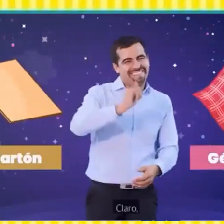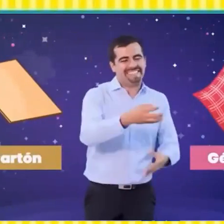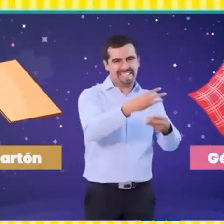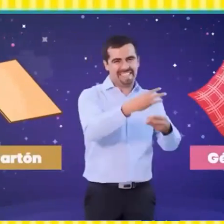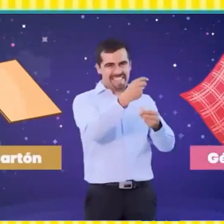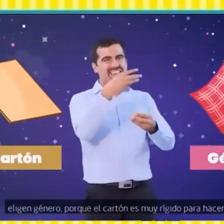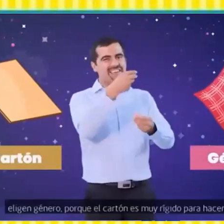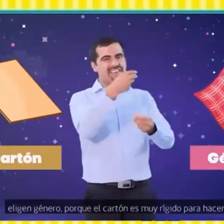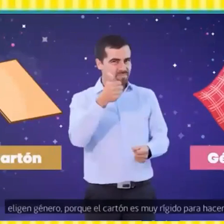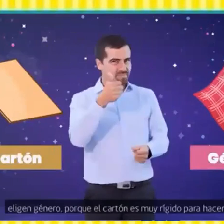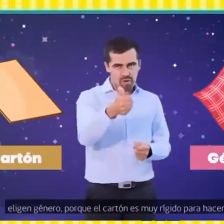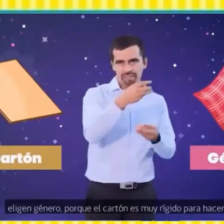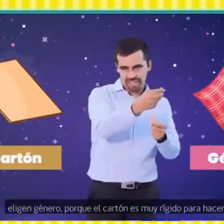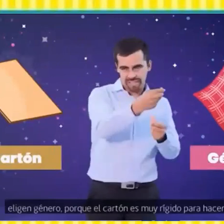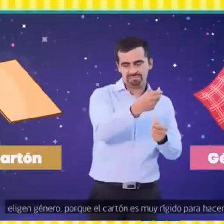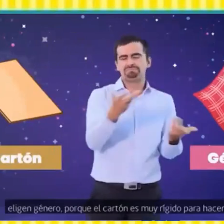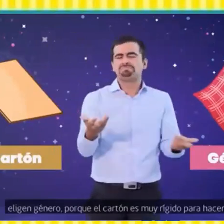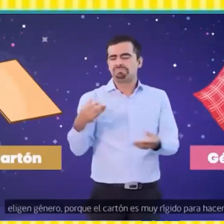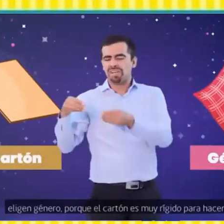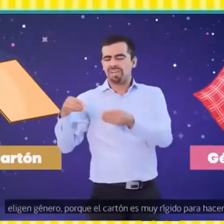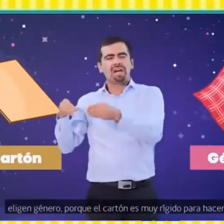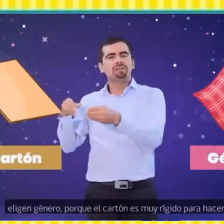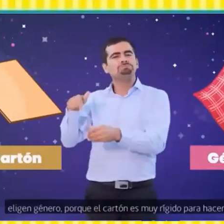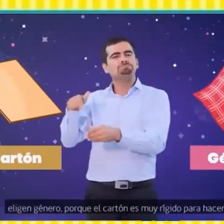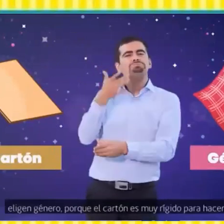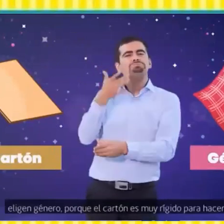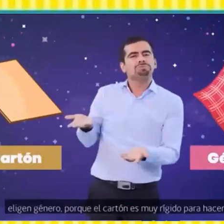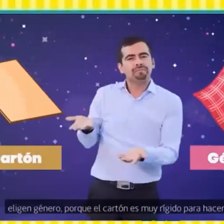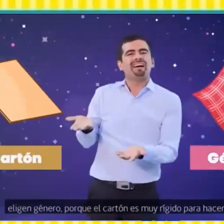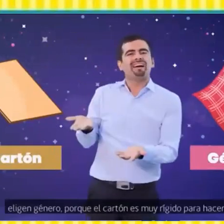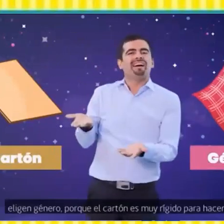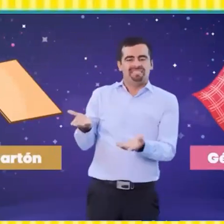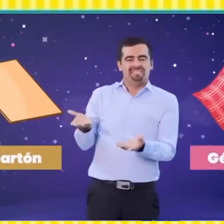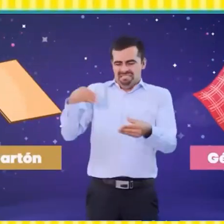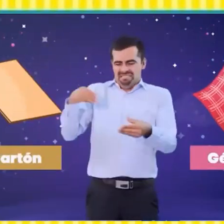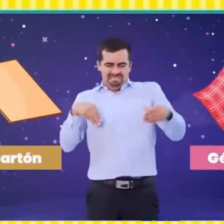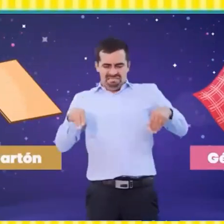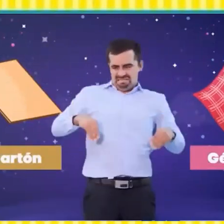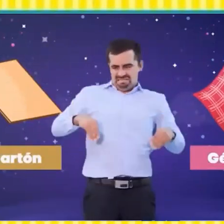¡Claro! Eligen género porque el cartón es muy rígido para hacer ropa.